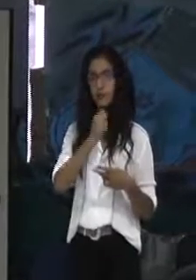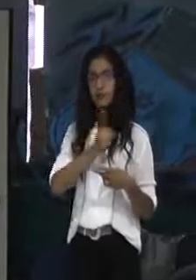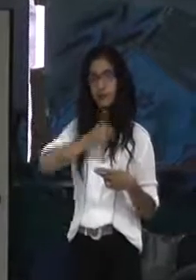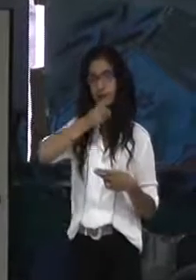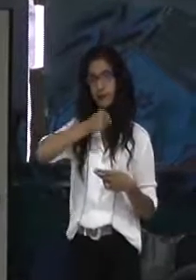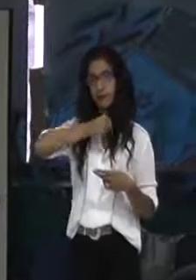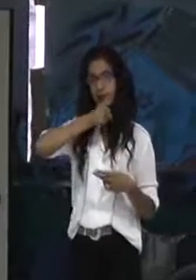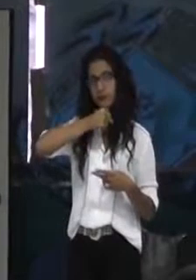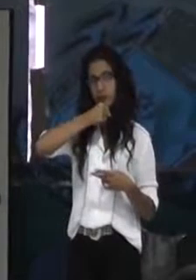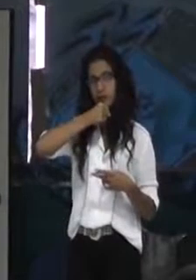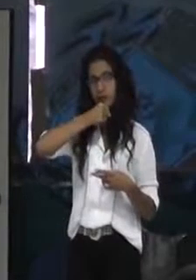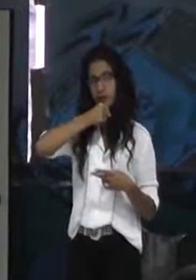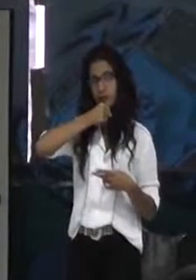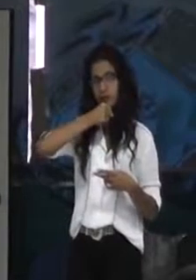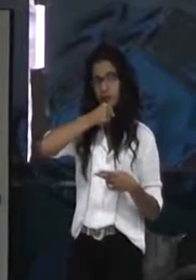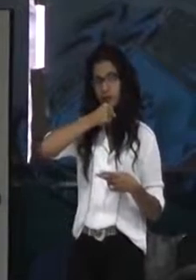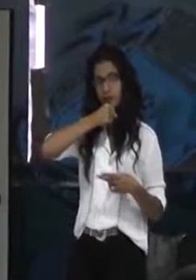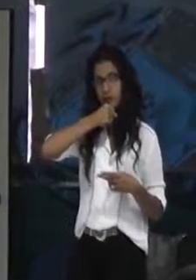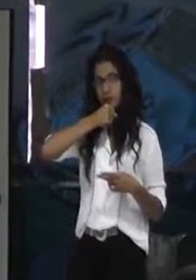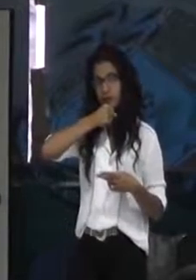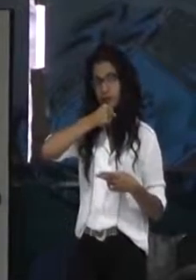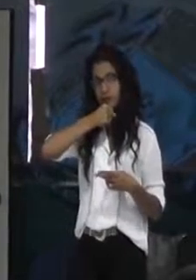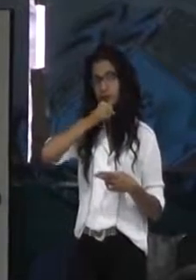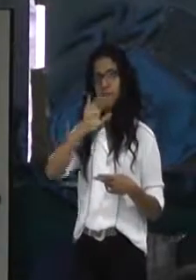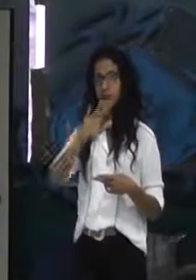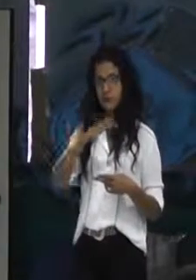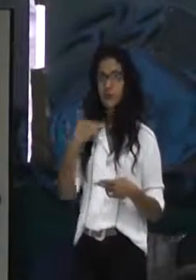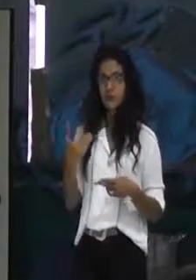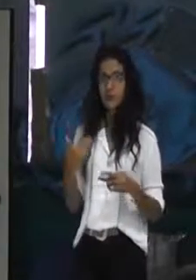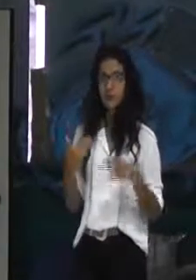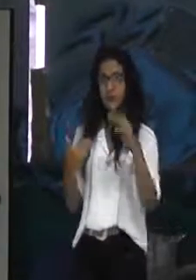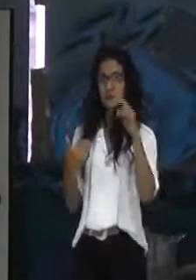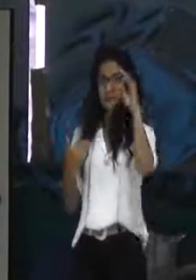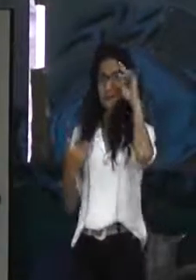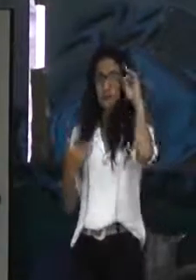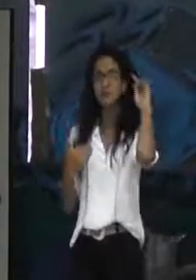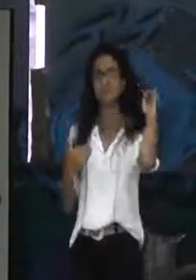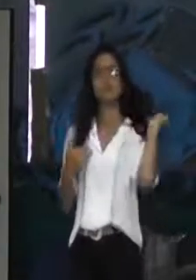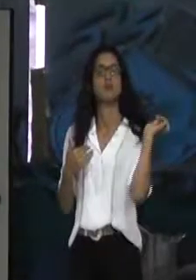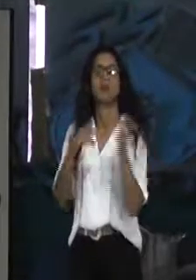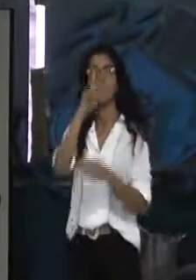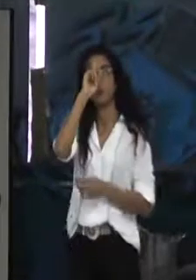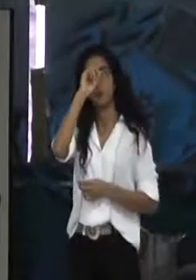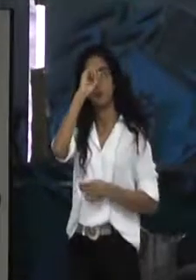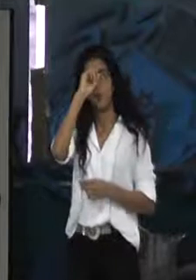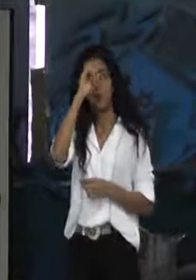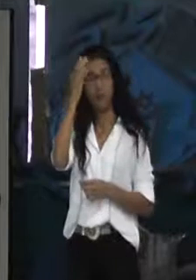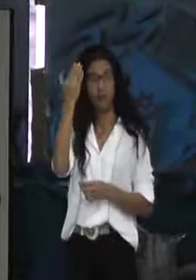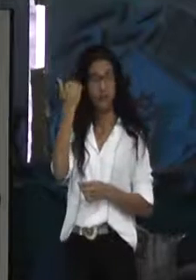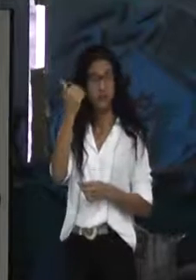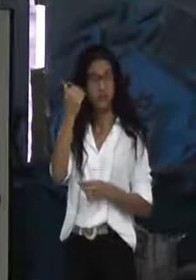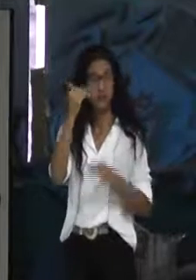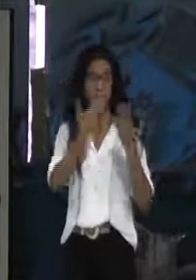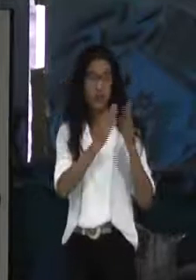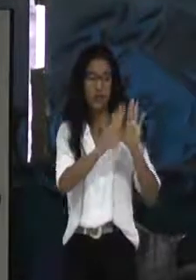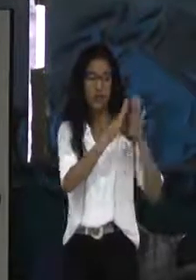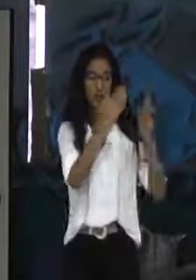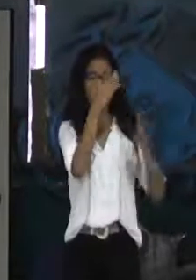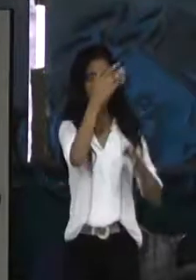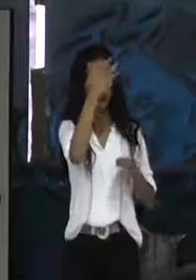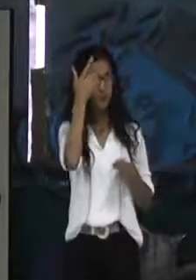gangrena viva, e que infelizmente foi a óbito, se o hospital regional Luiz Vina Filho funcionasse, ela teria